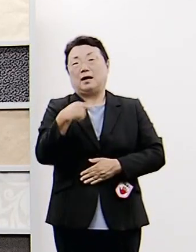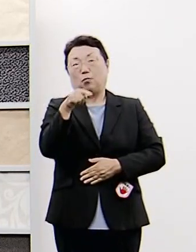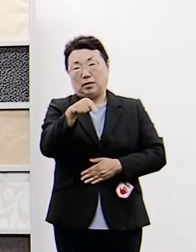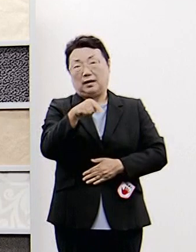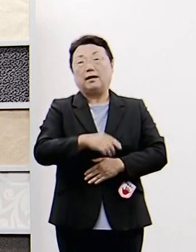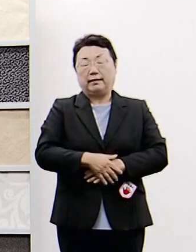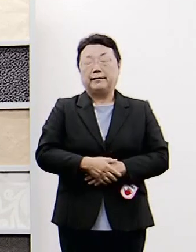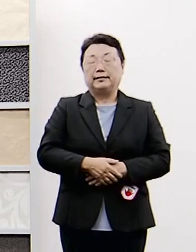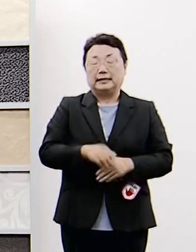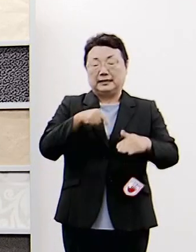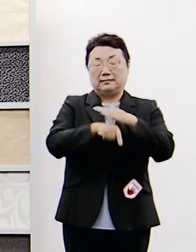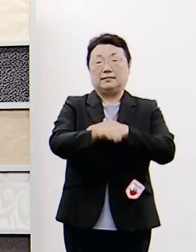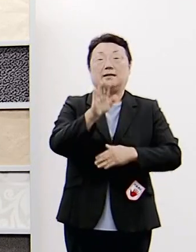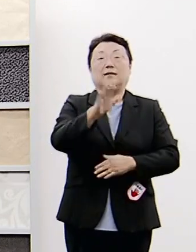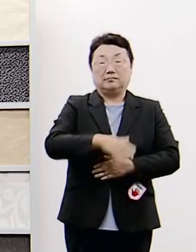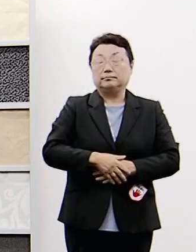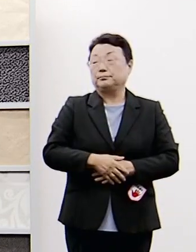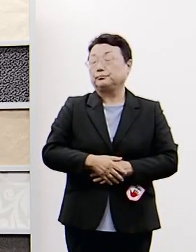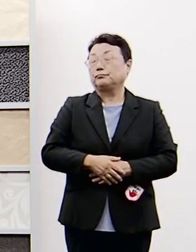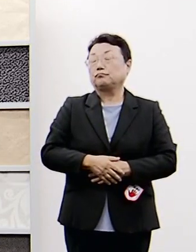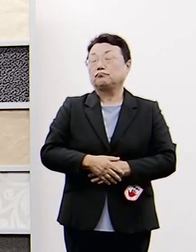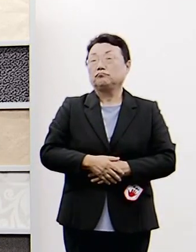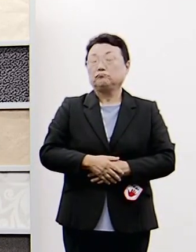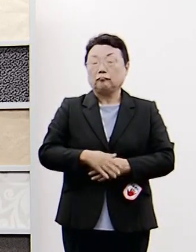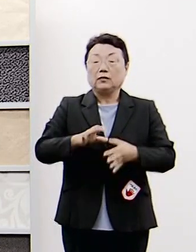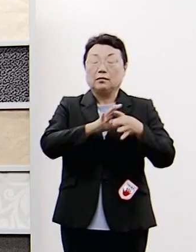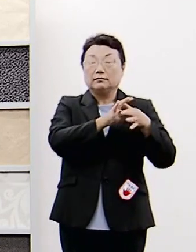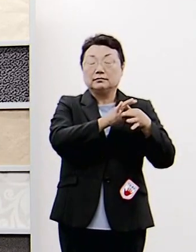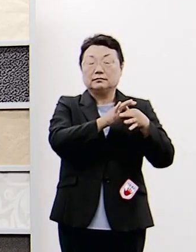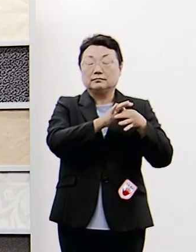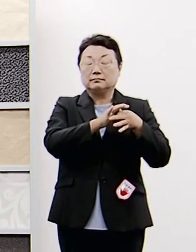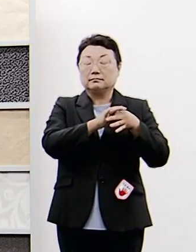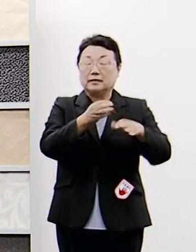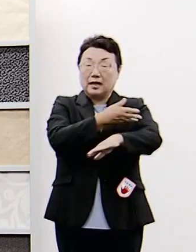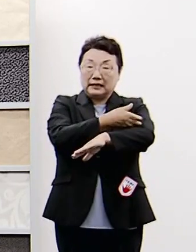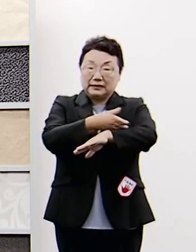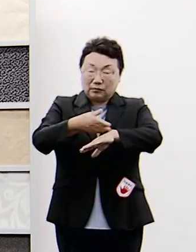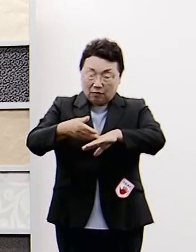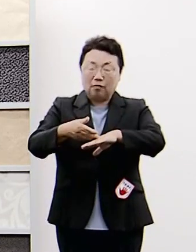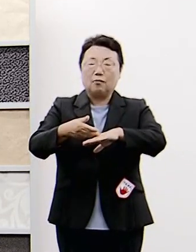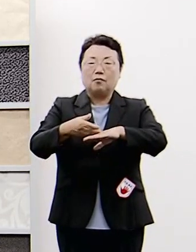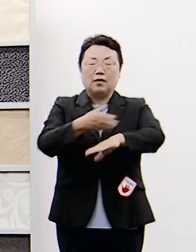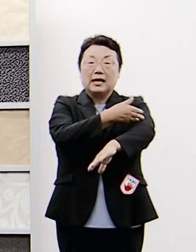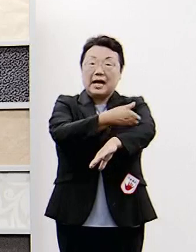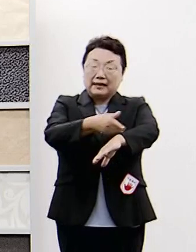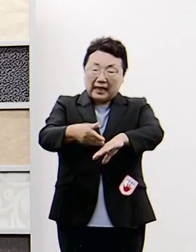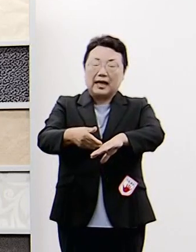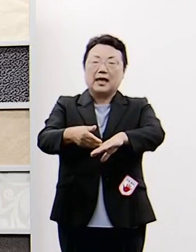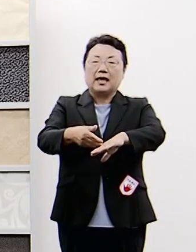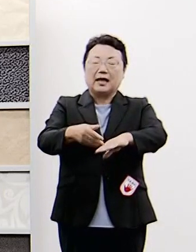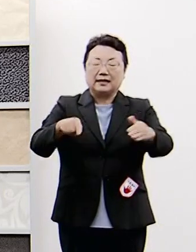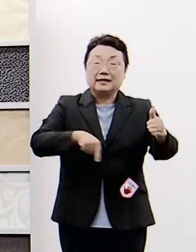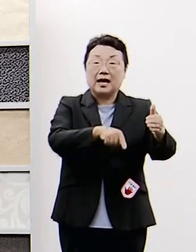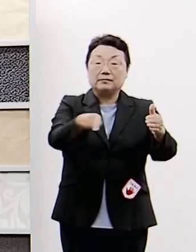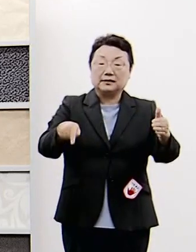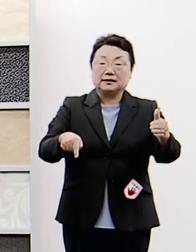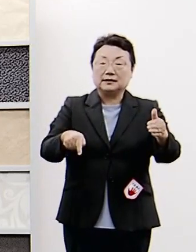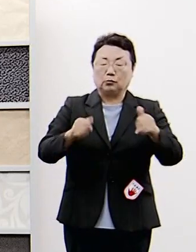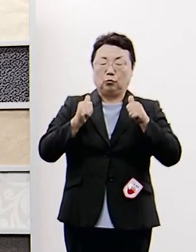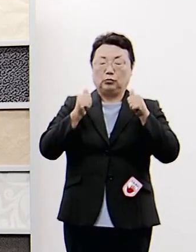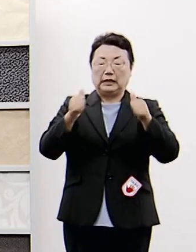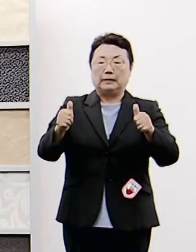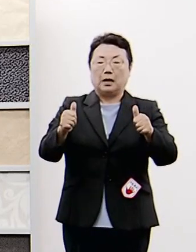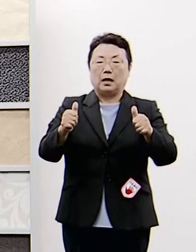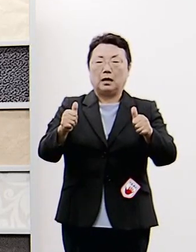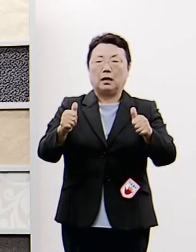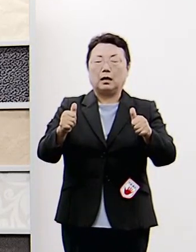ますすなわちこの一連のかて家庭プロセスそしてこの